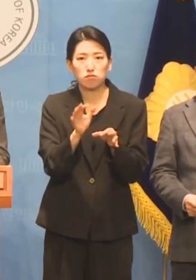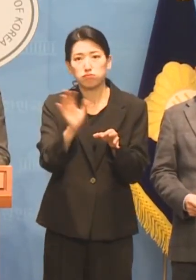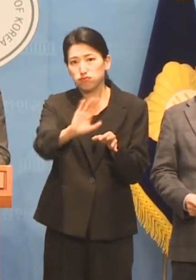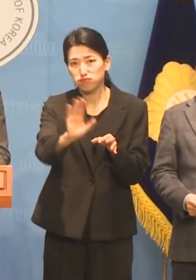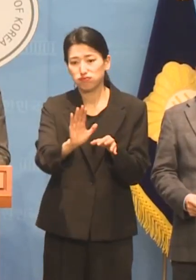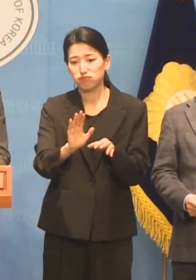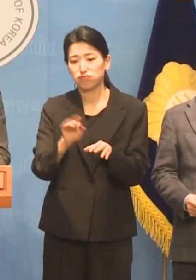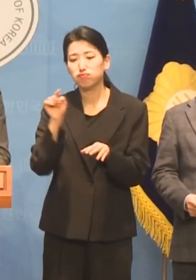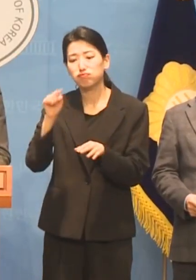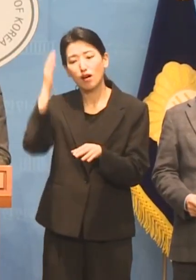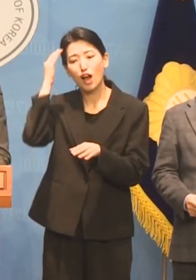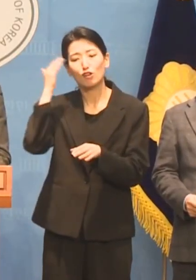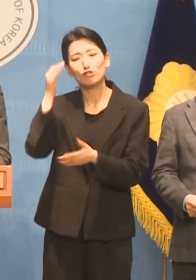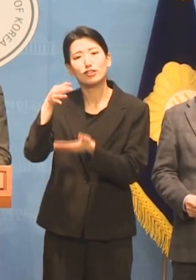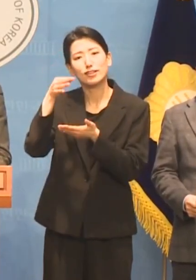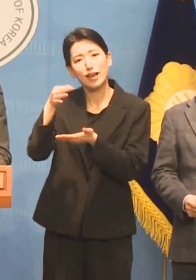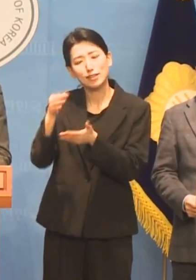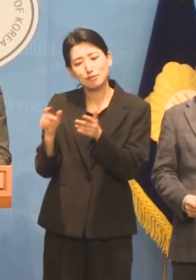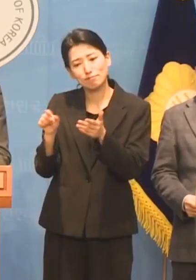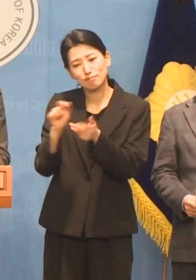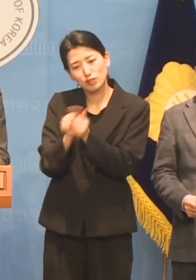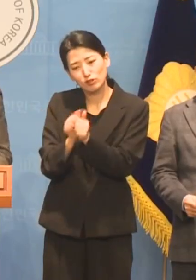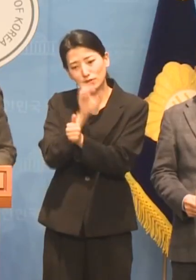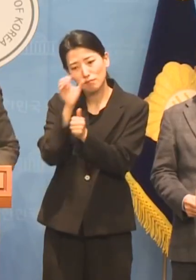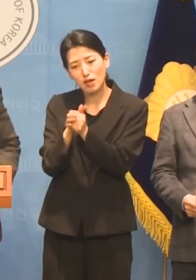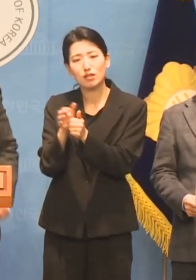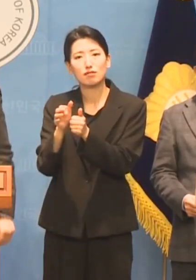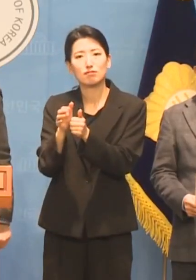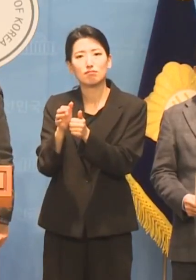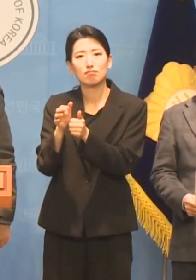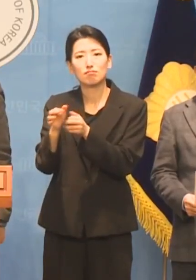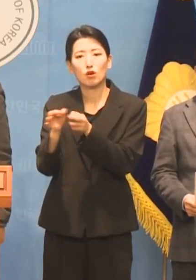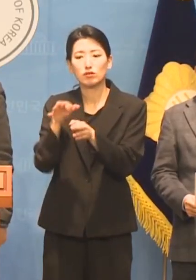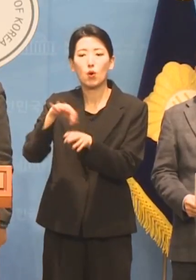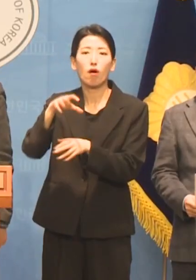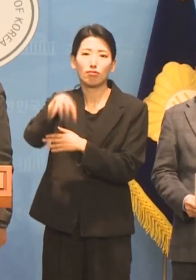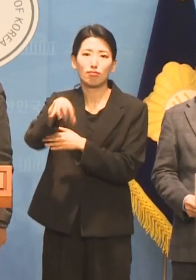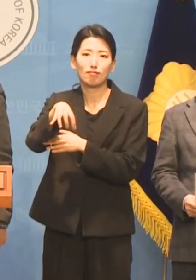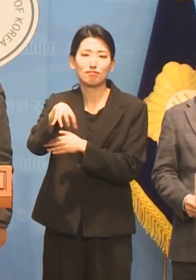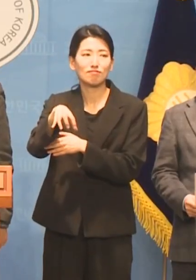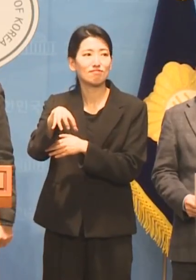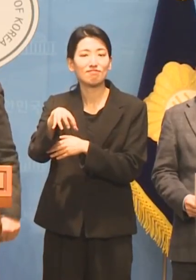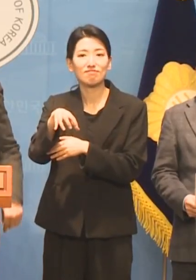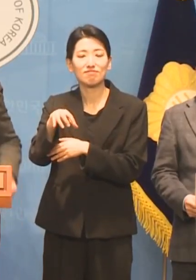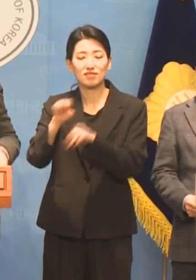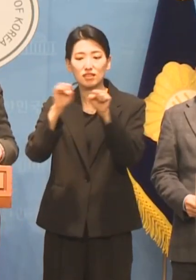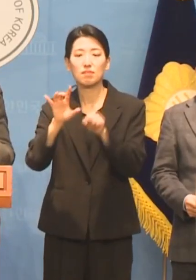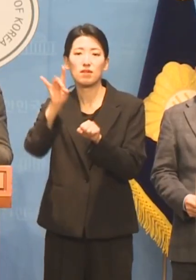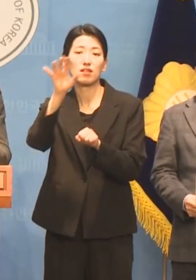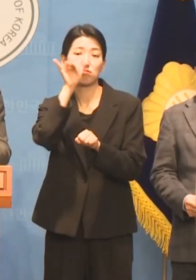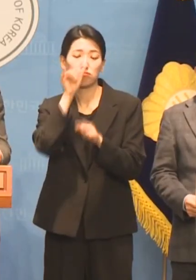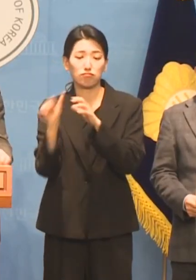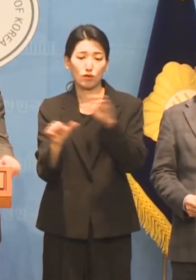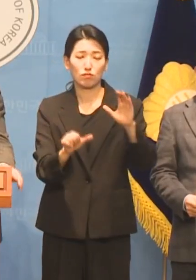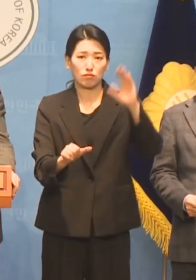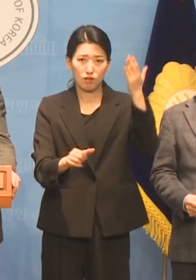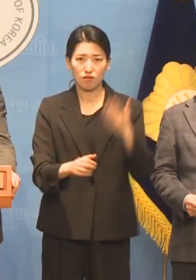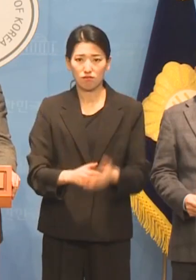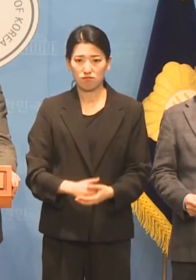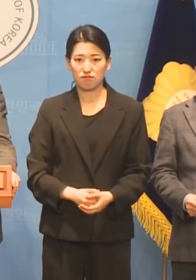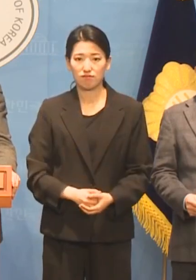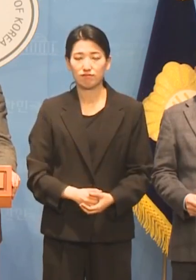것입니다. 완전히 전자적으로만 개최되는 주주총회가 허용되어야 된다. 이런 주장을 하시는 분들도